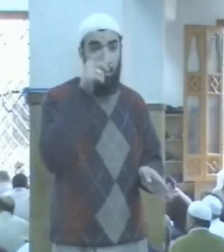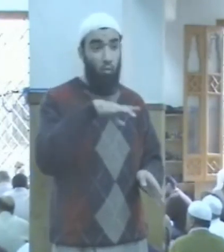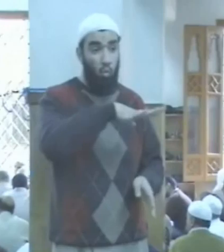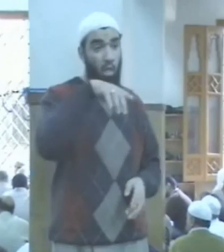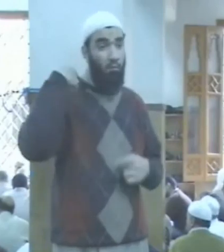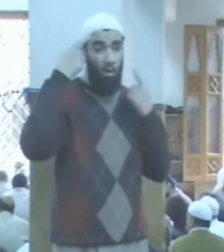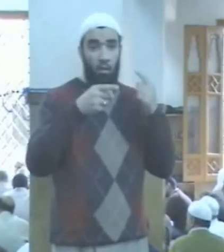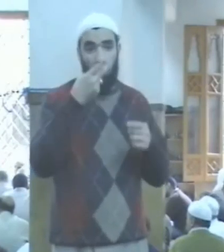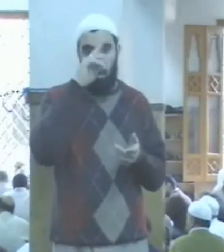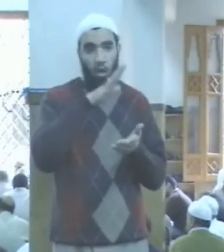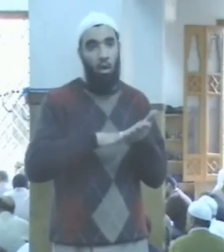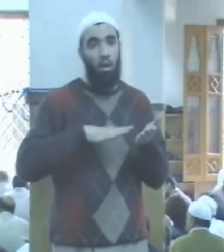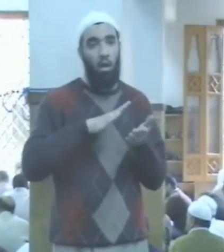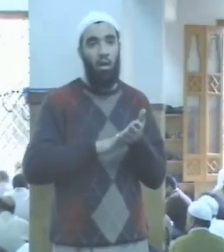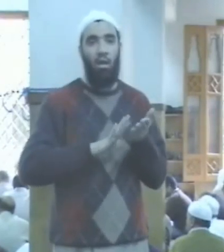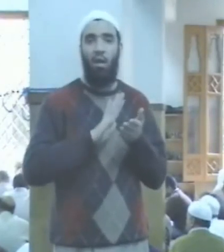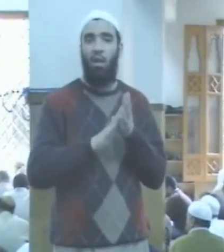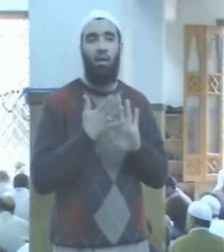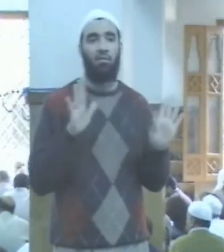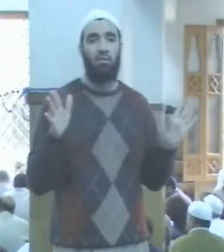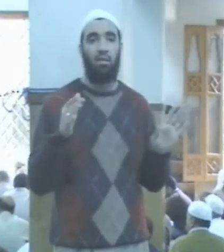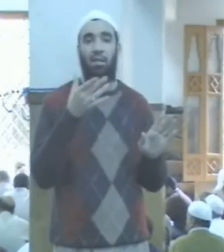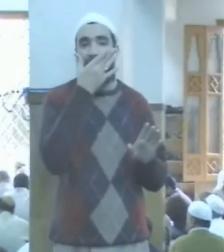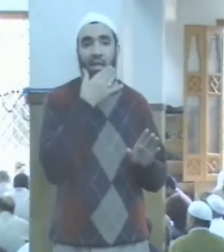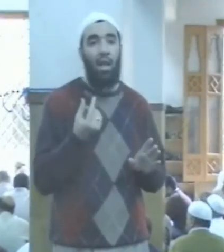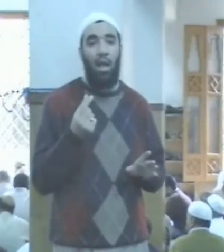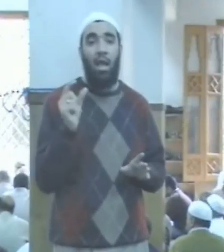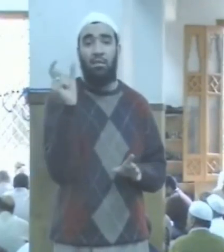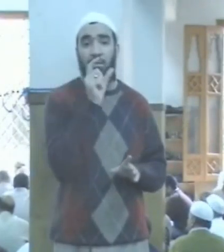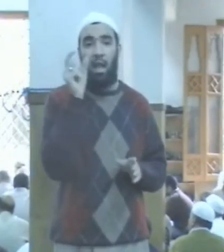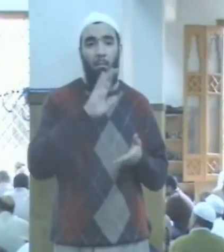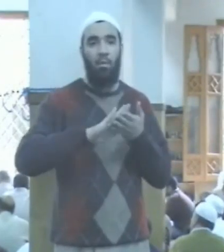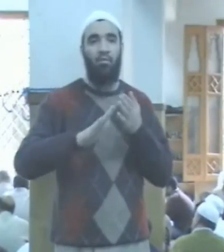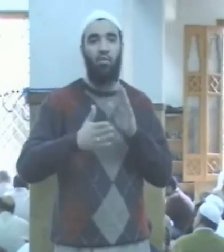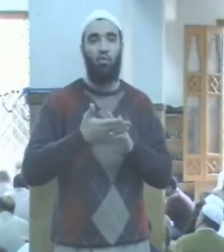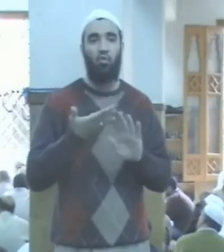فيها لوصلنا إلى إنكار هذا الدين.